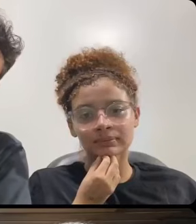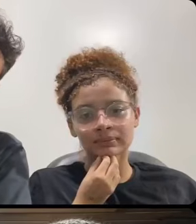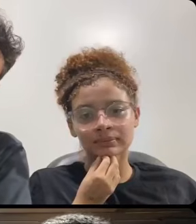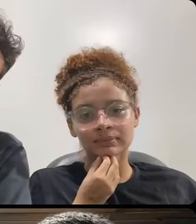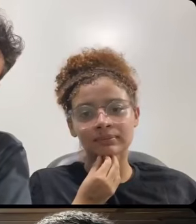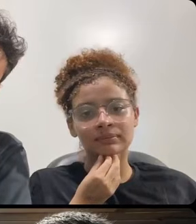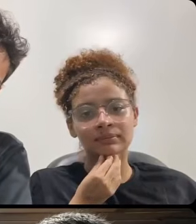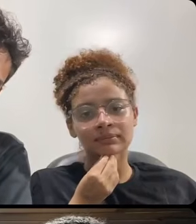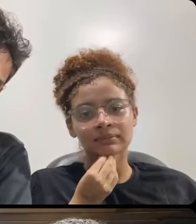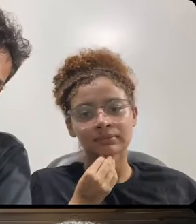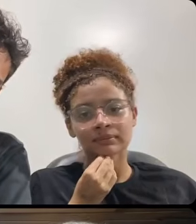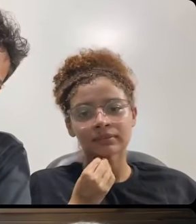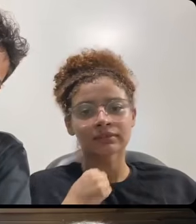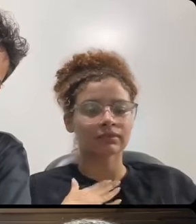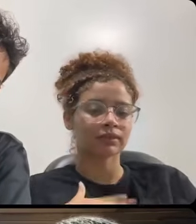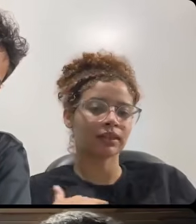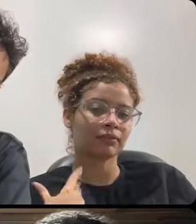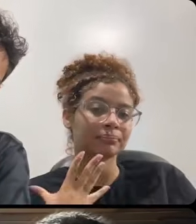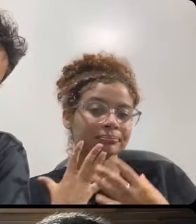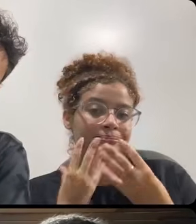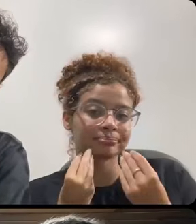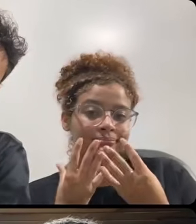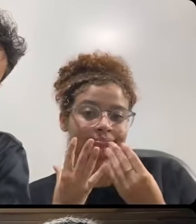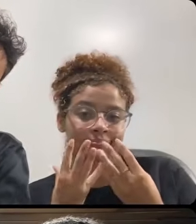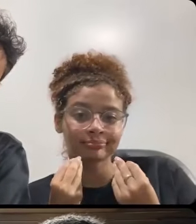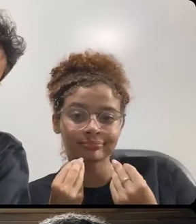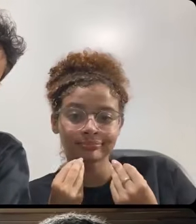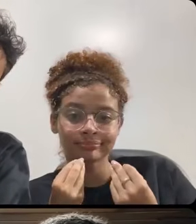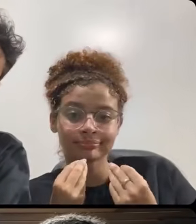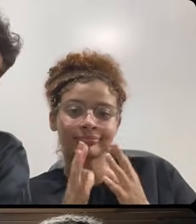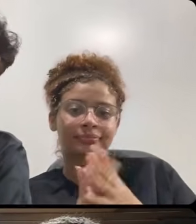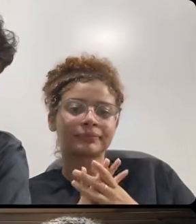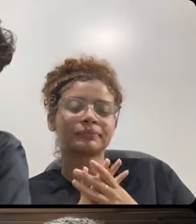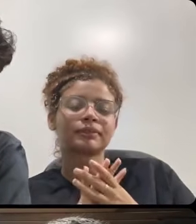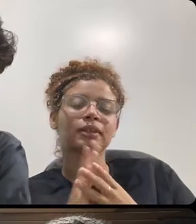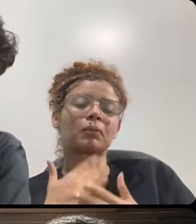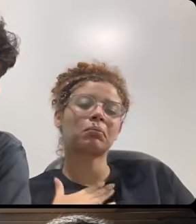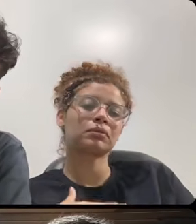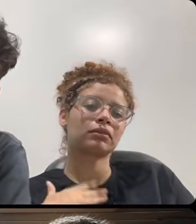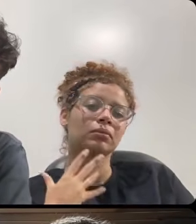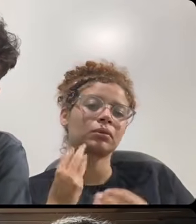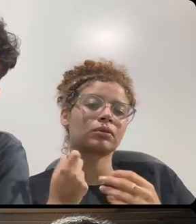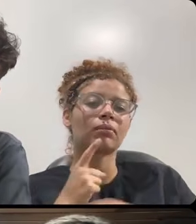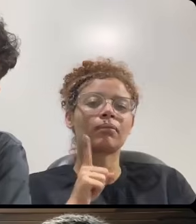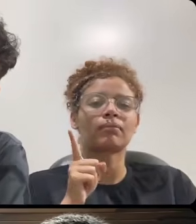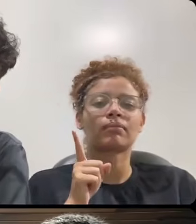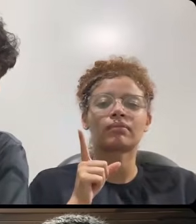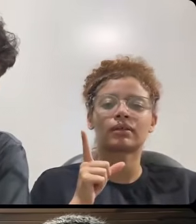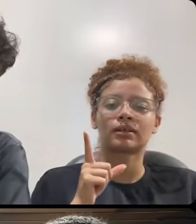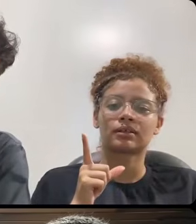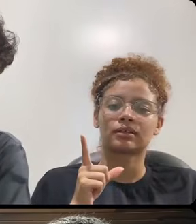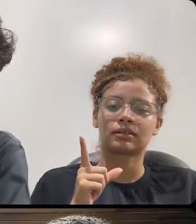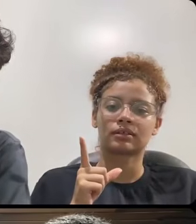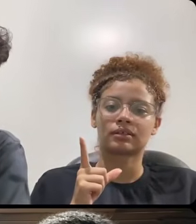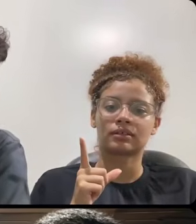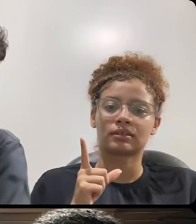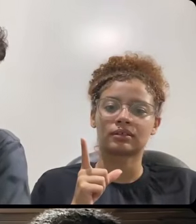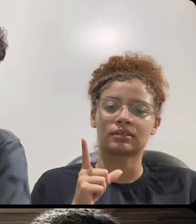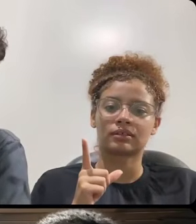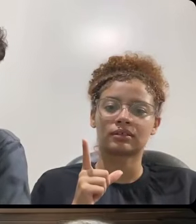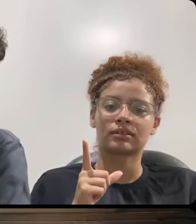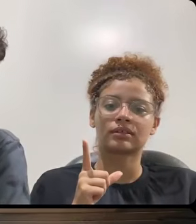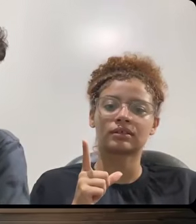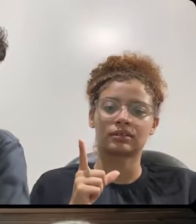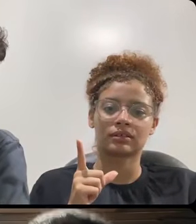Olhava bastante quando era mais novo e até hoje eu dei uma olhada aqui. Tipo, o Sheldon, né? Uma bênção de Deus. Eu acho que a mãe dele já